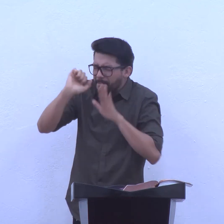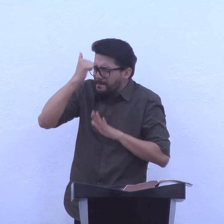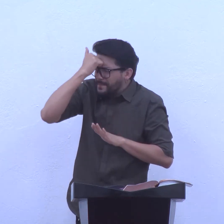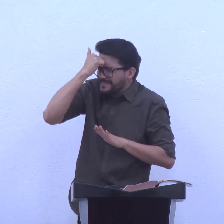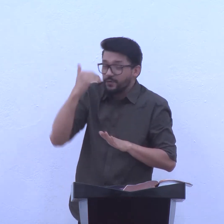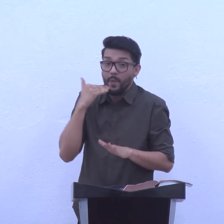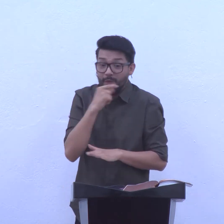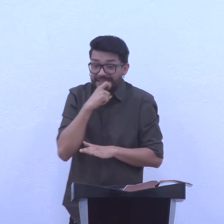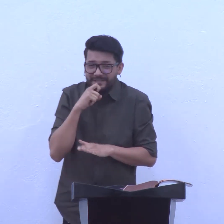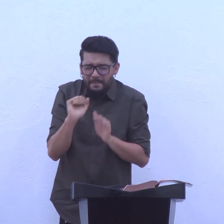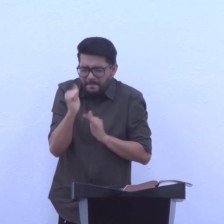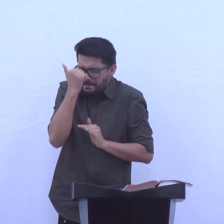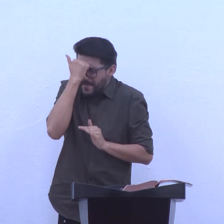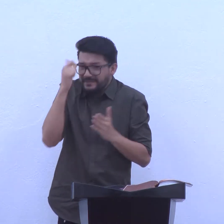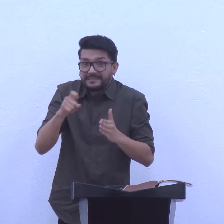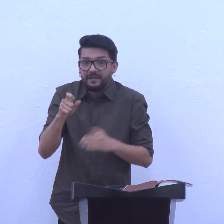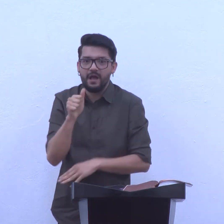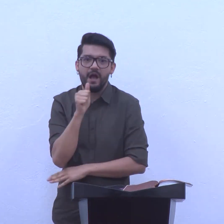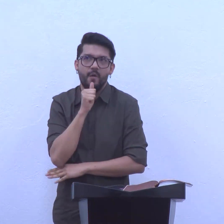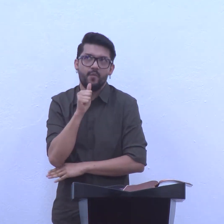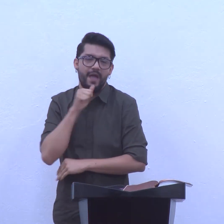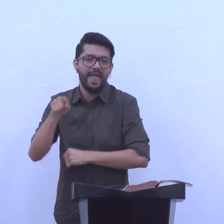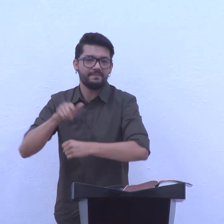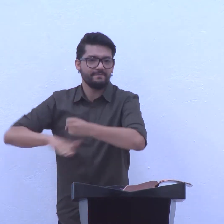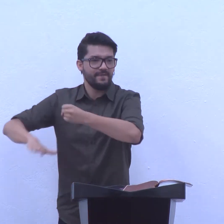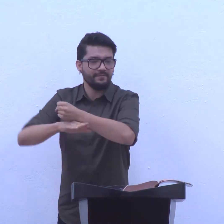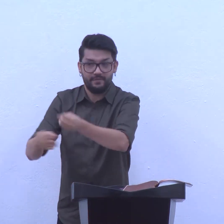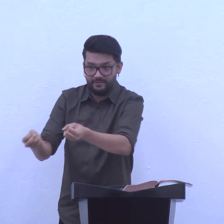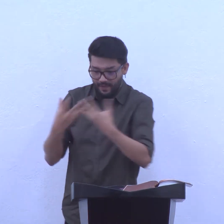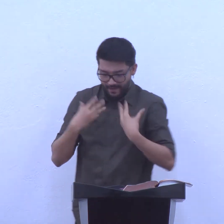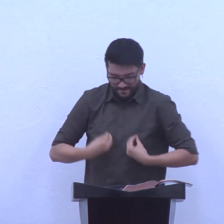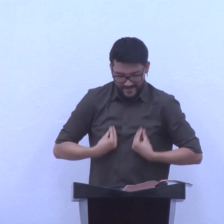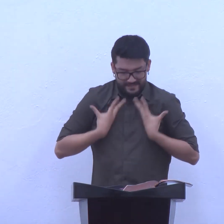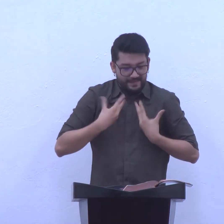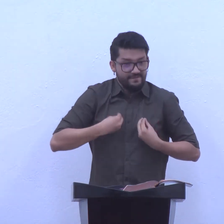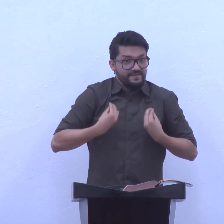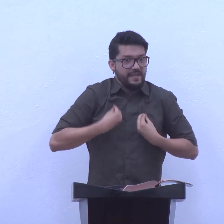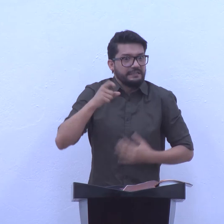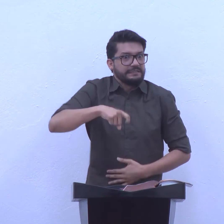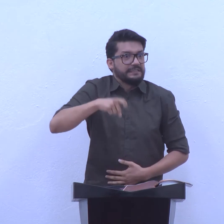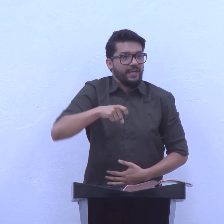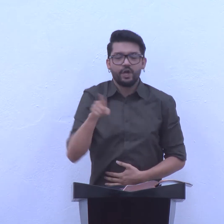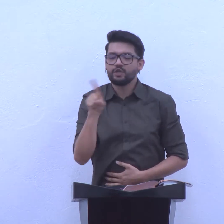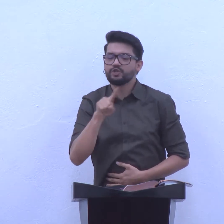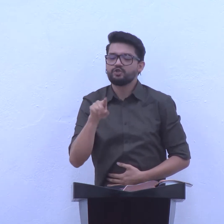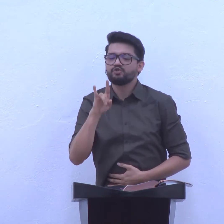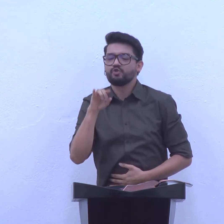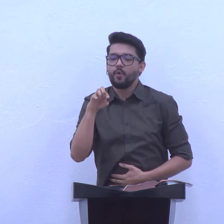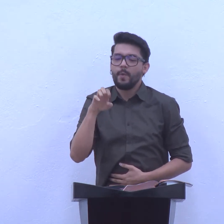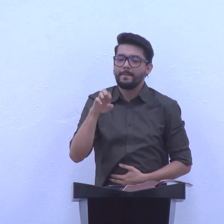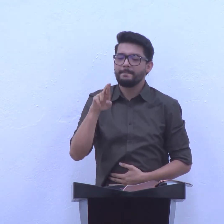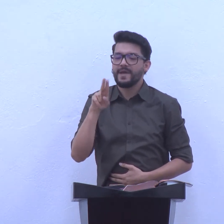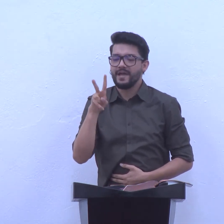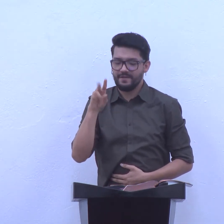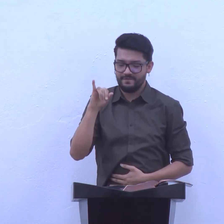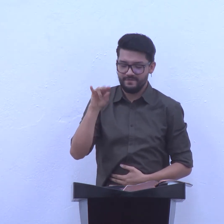En el desierto, lo más importante, lo más primordial para la supervivencia humana, ¿qué es? Es